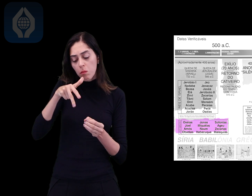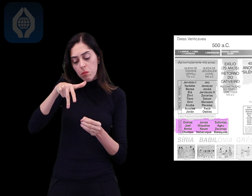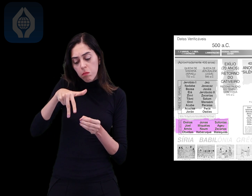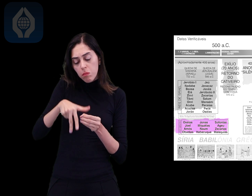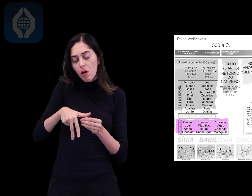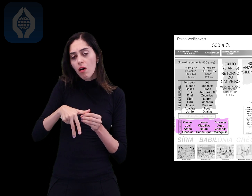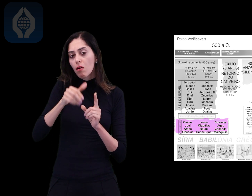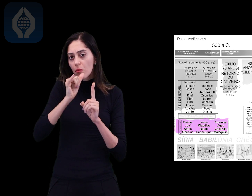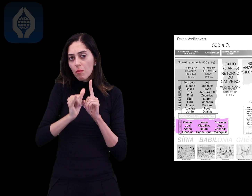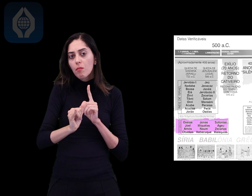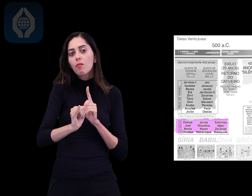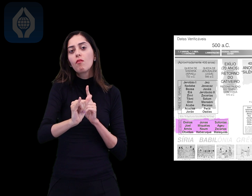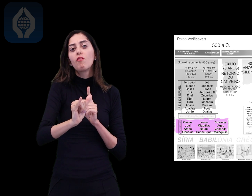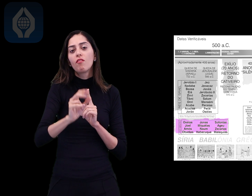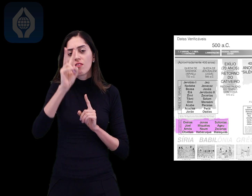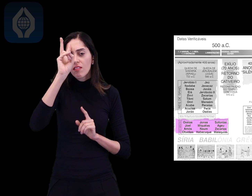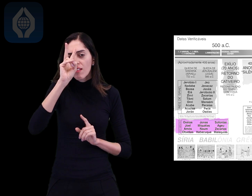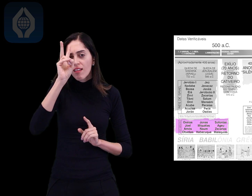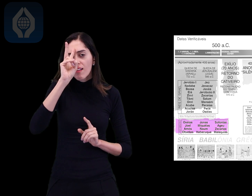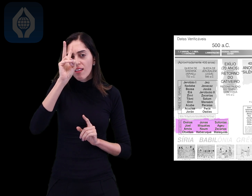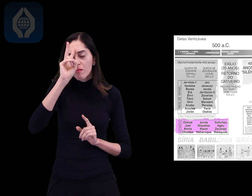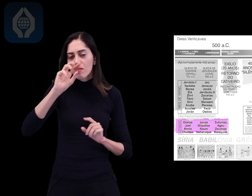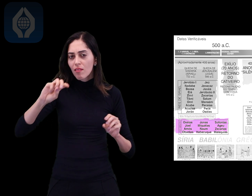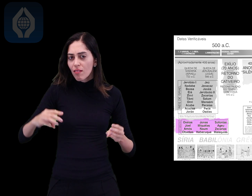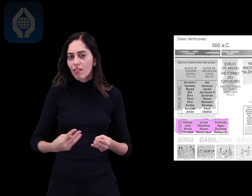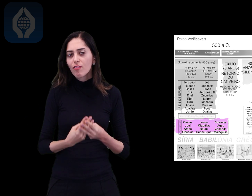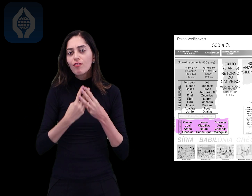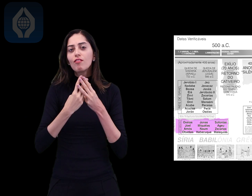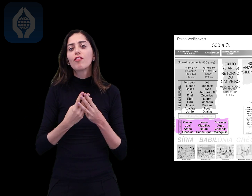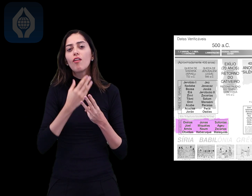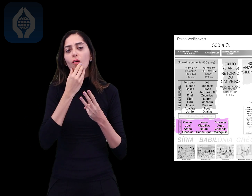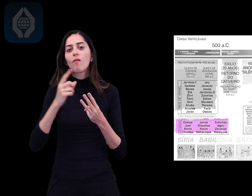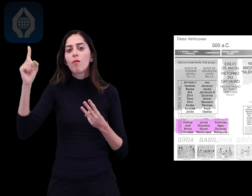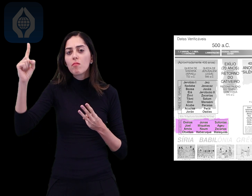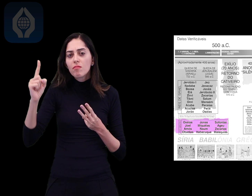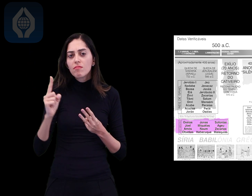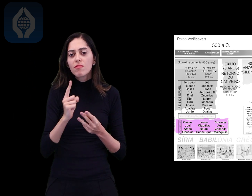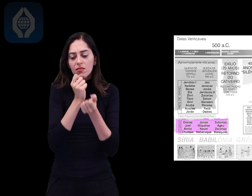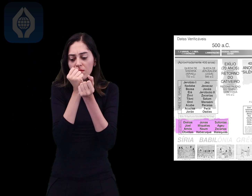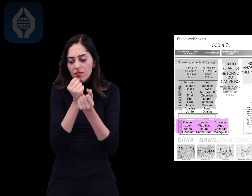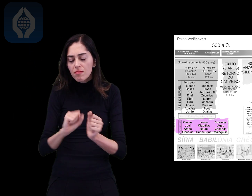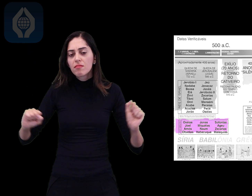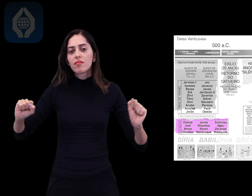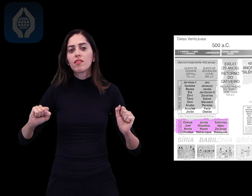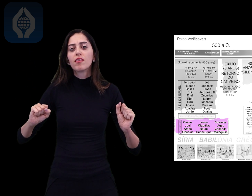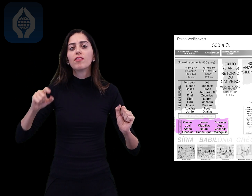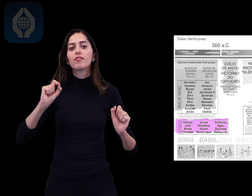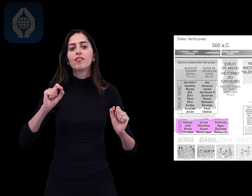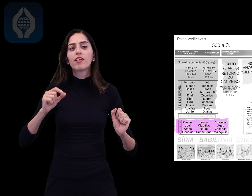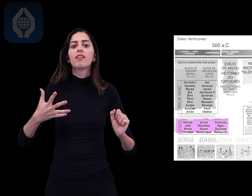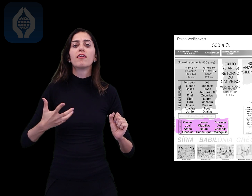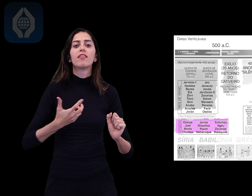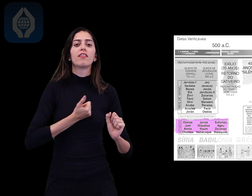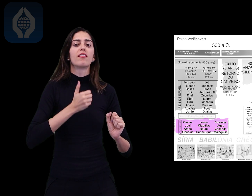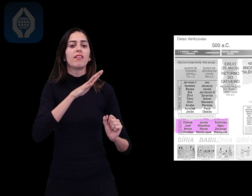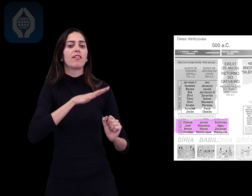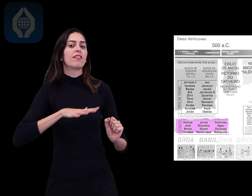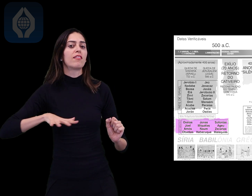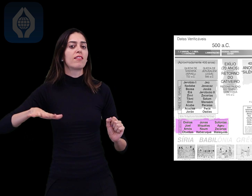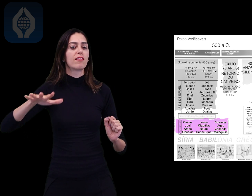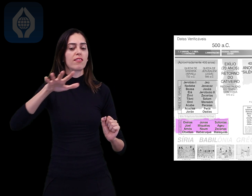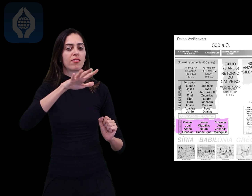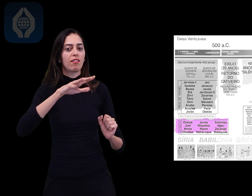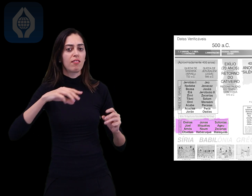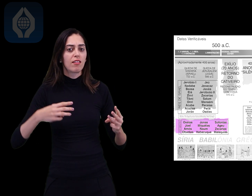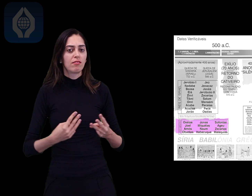para salvá-los. Ele também lhes disse que antes de vir o libertador, Deus enviaria outro